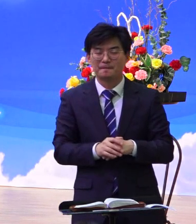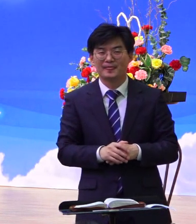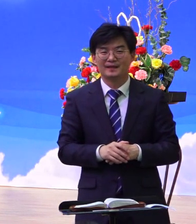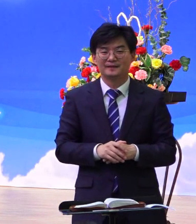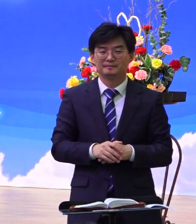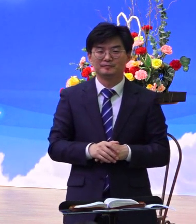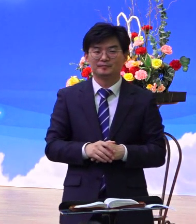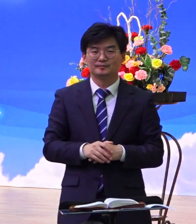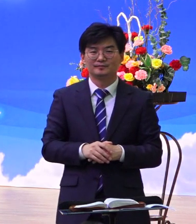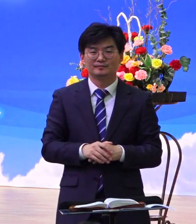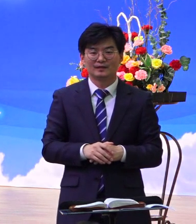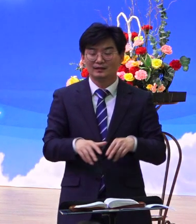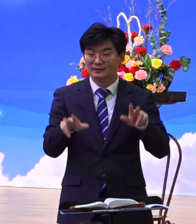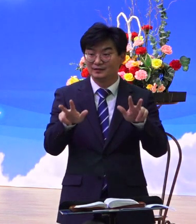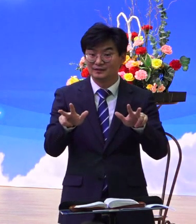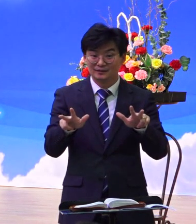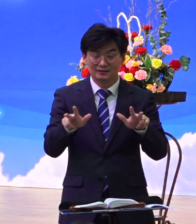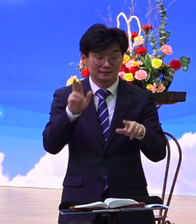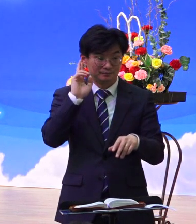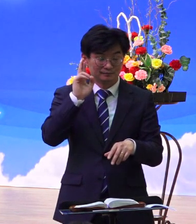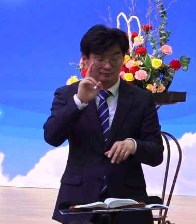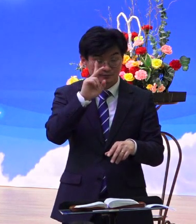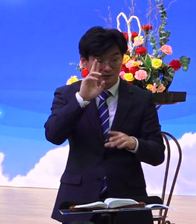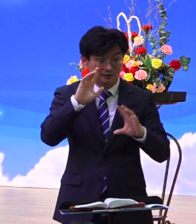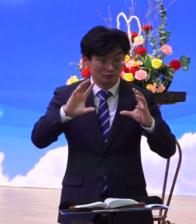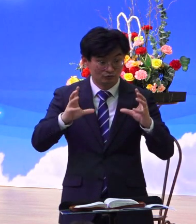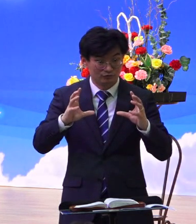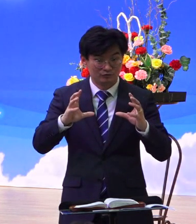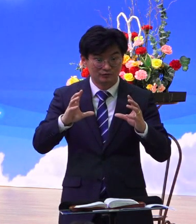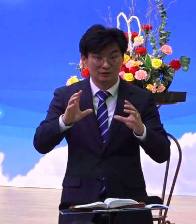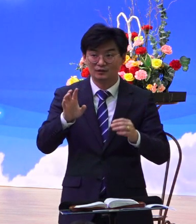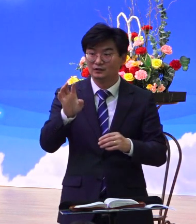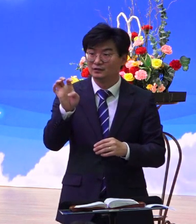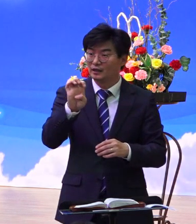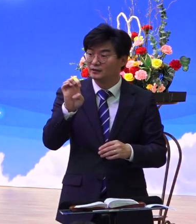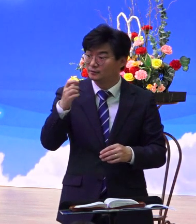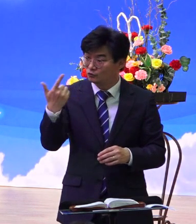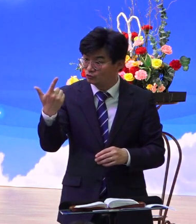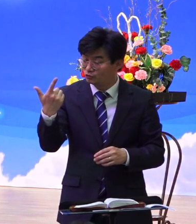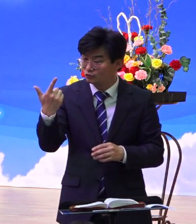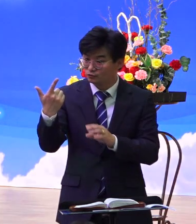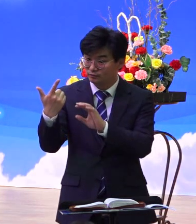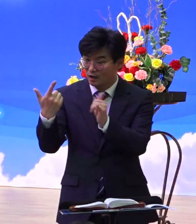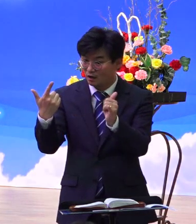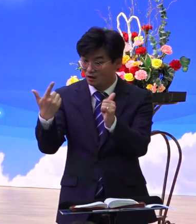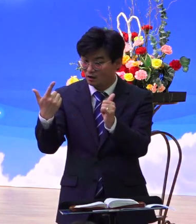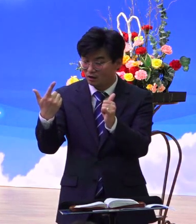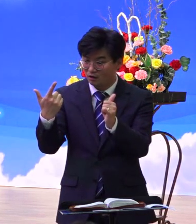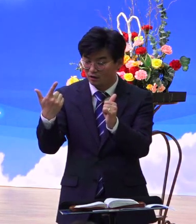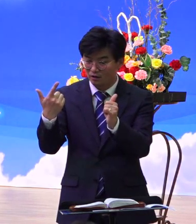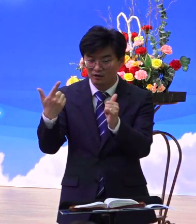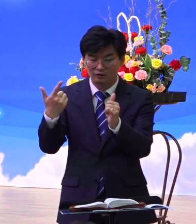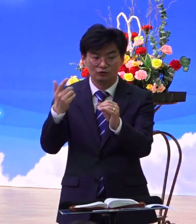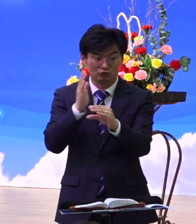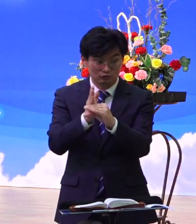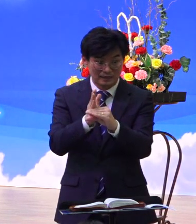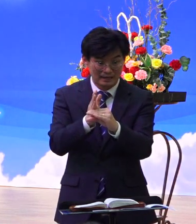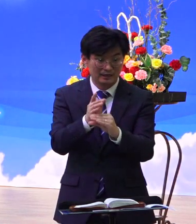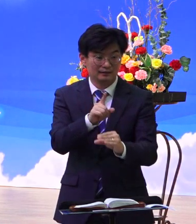대통령은 46대 대통령입니다. 재선한 대통령도 있었기 때문에 46명은 안 되지만 그 많은